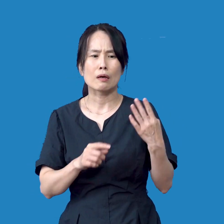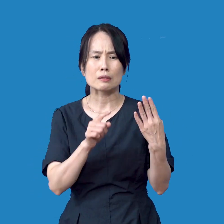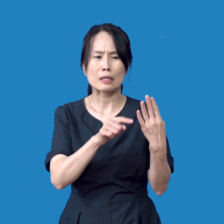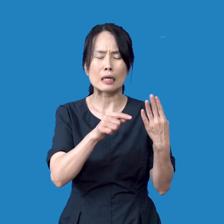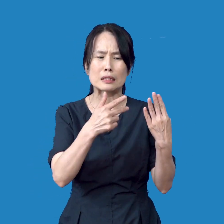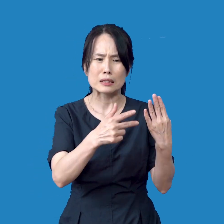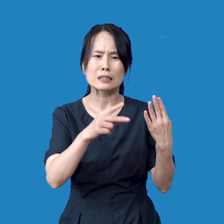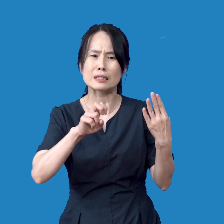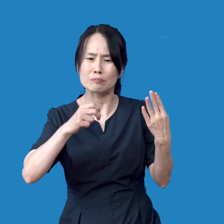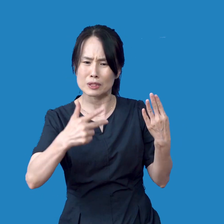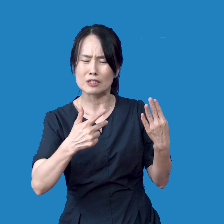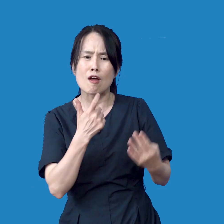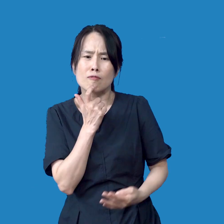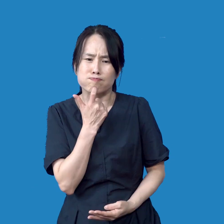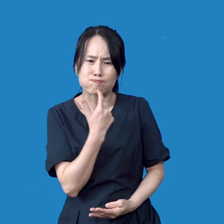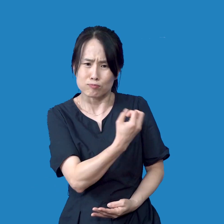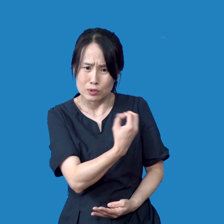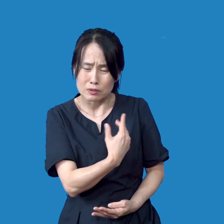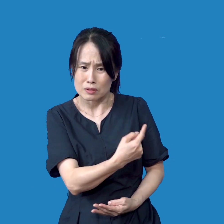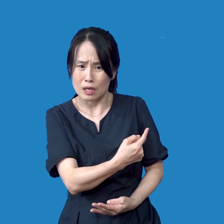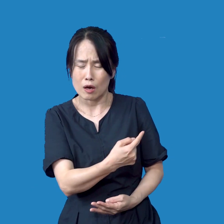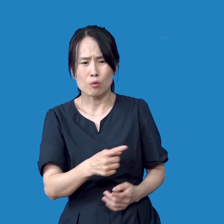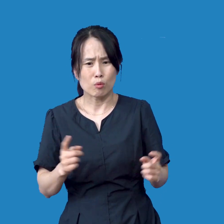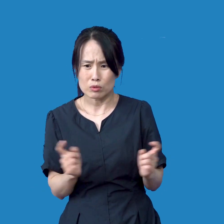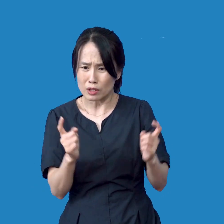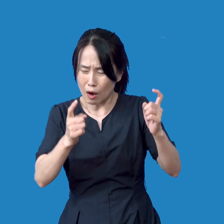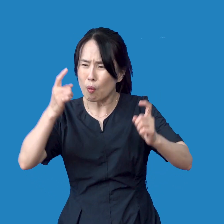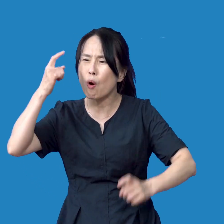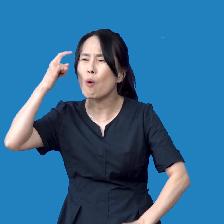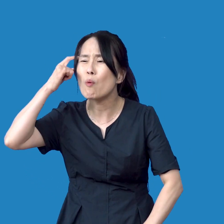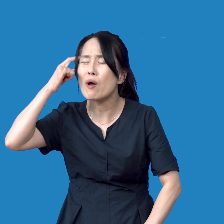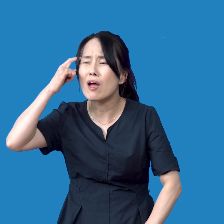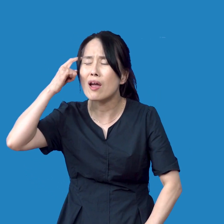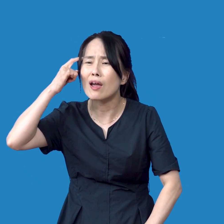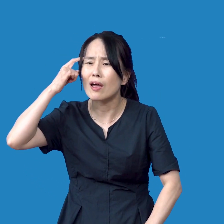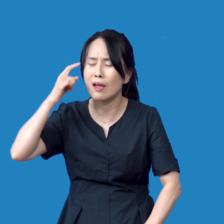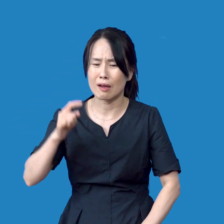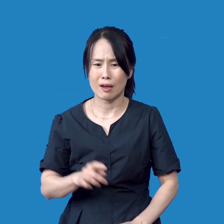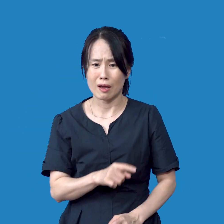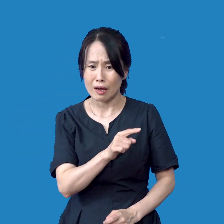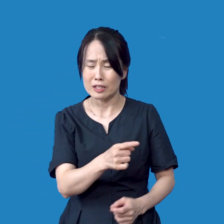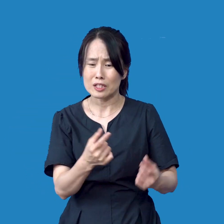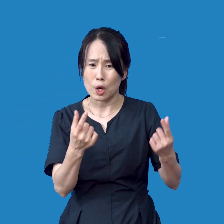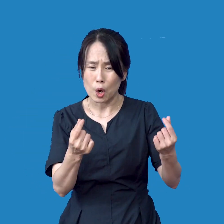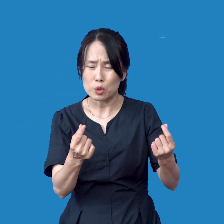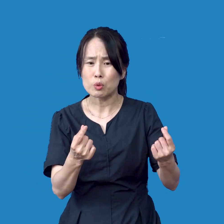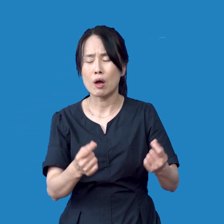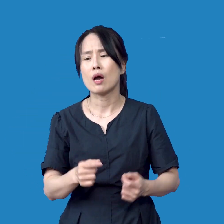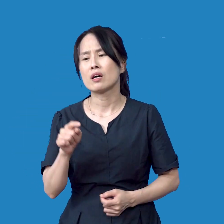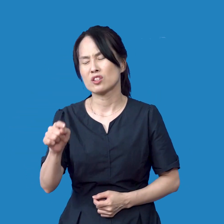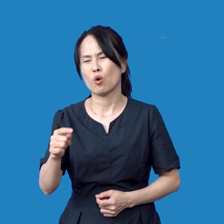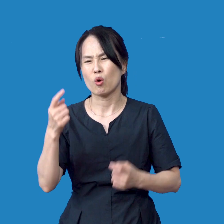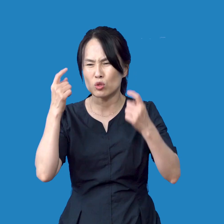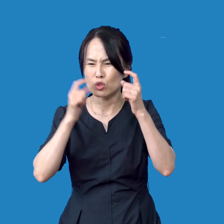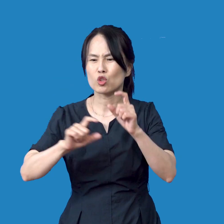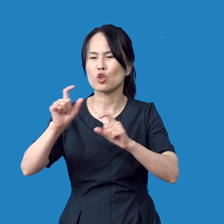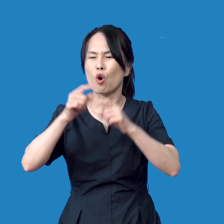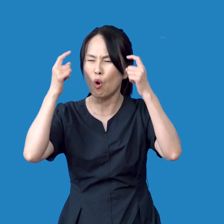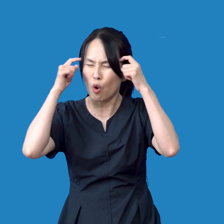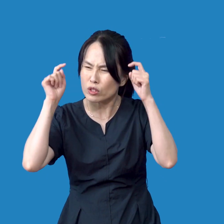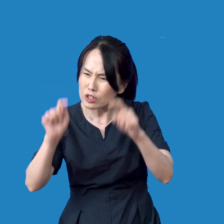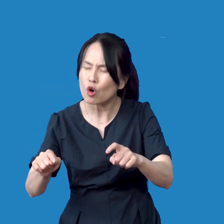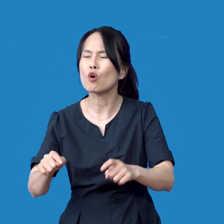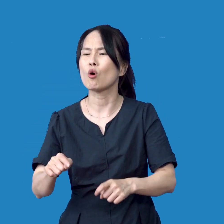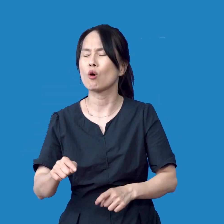47 27이라고 우기는 놈하고 싸우느냐? 그런 놈하고 싸운 네 놈이 더 어리석다. 내